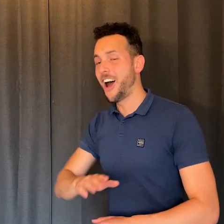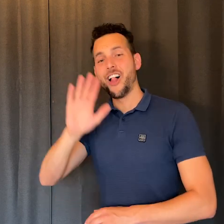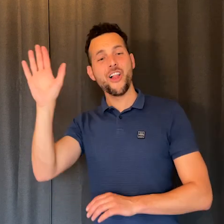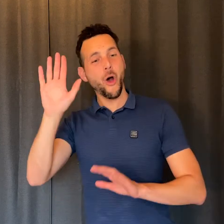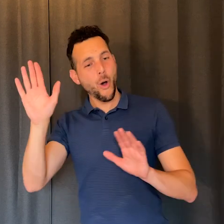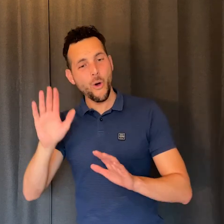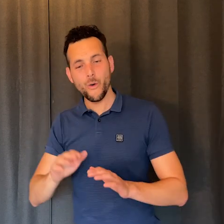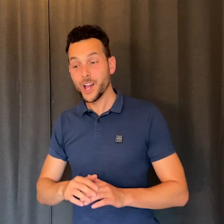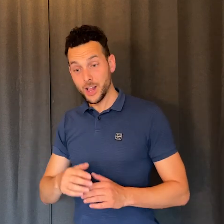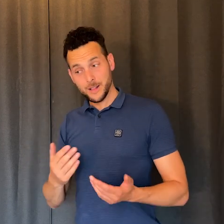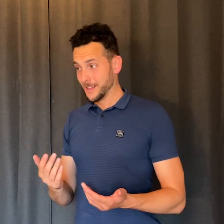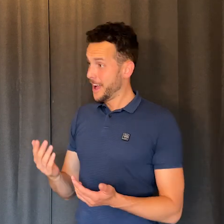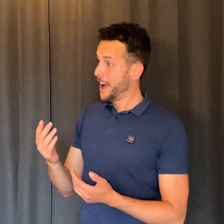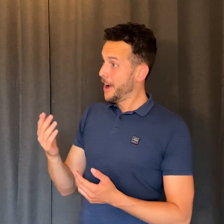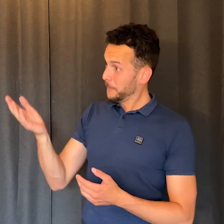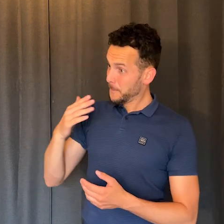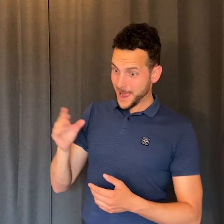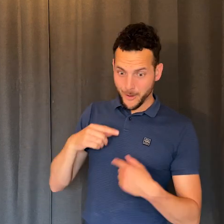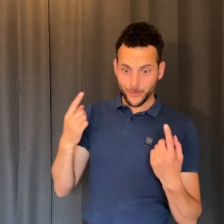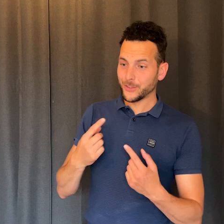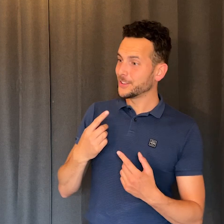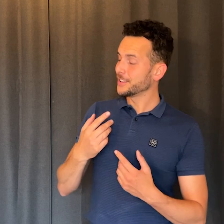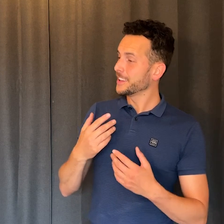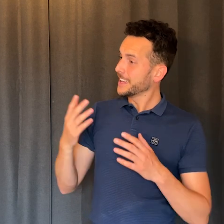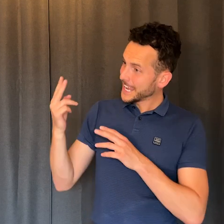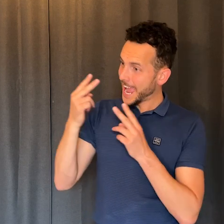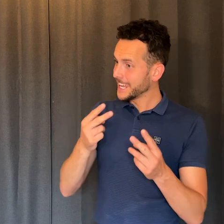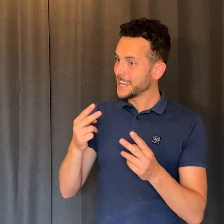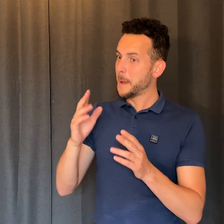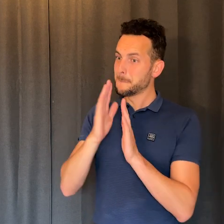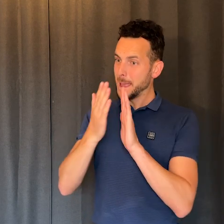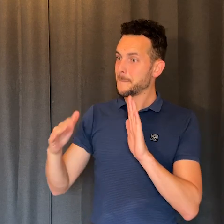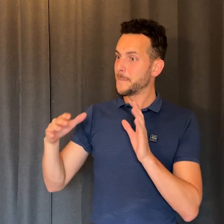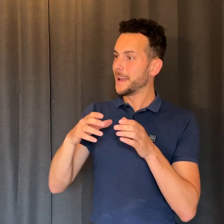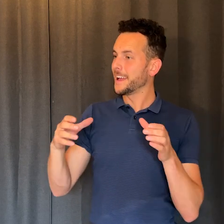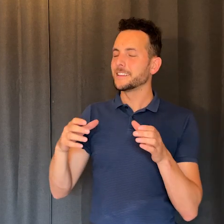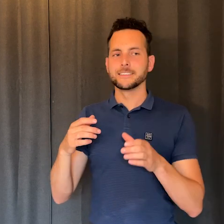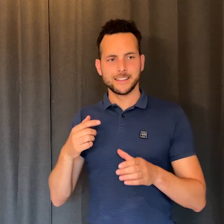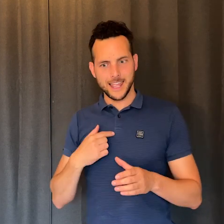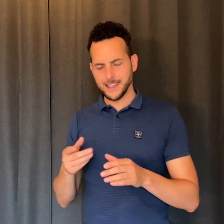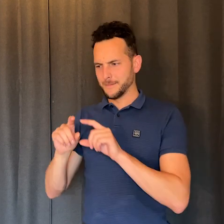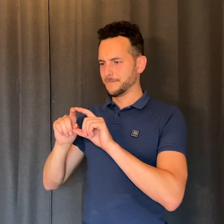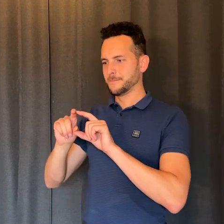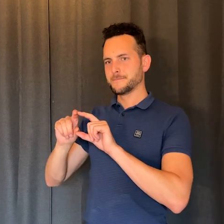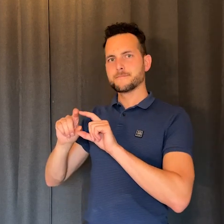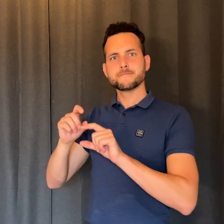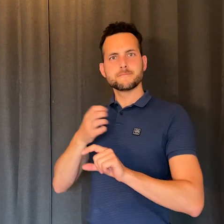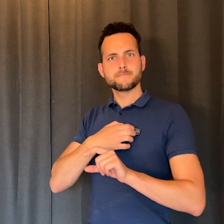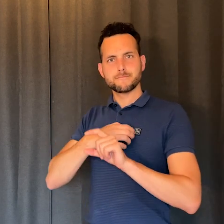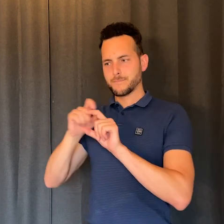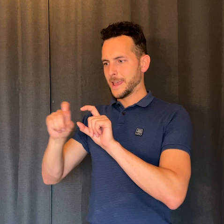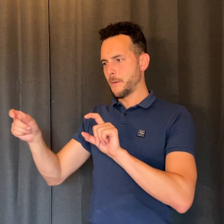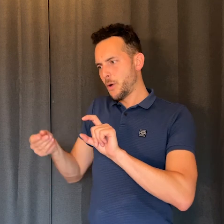Hoi. Kom je bij onze piep kijken? Jazeker, want ik kreeg dit in mijn brievenbus. Ja. Ik denk, nou, een mooie